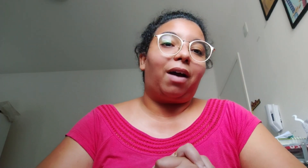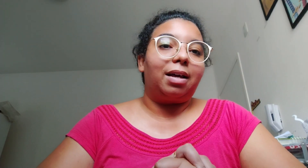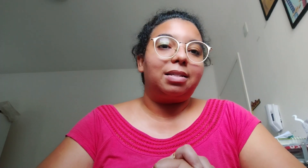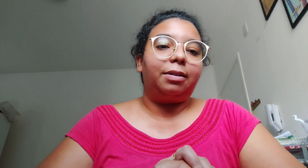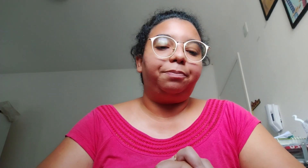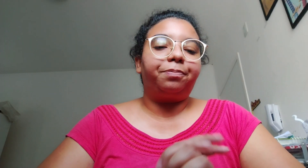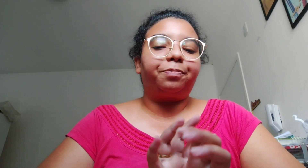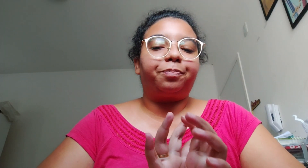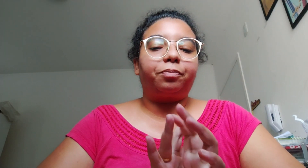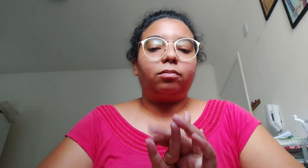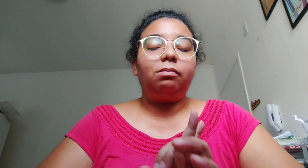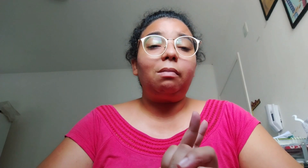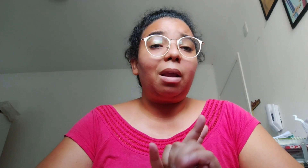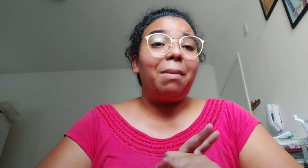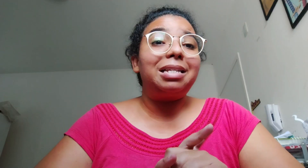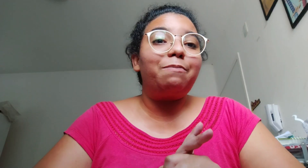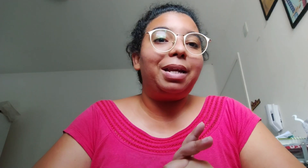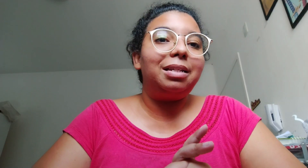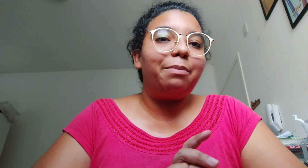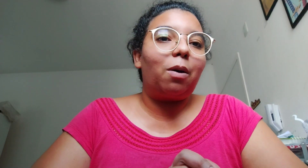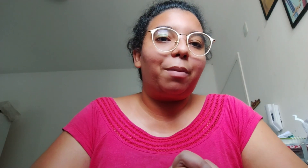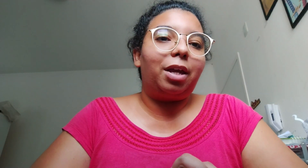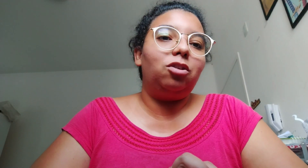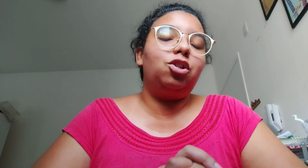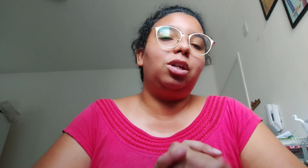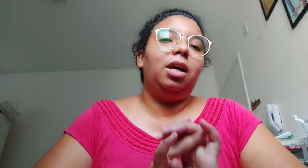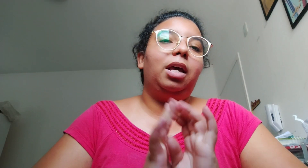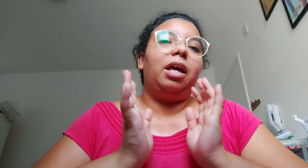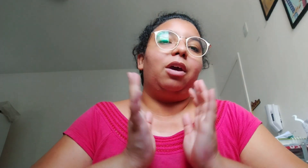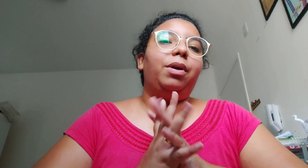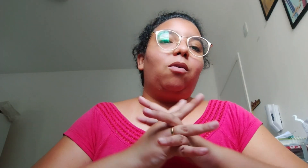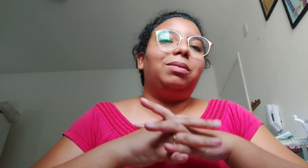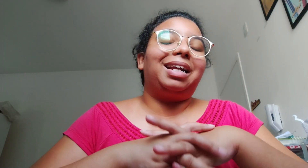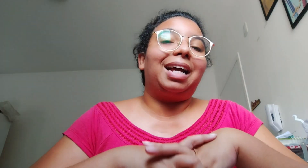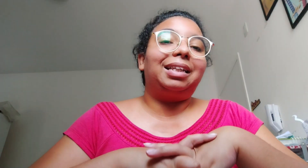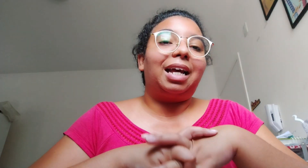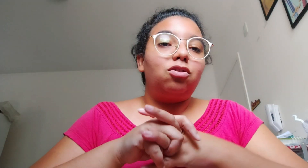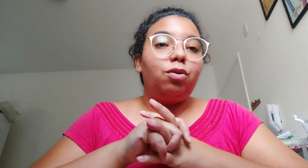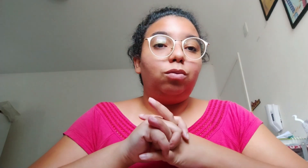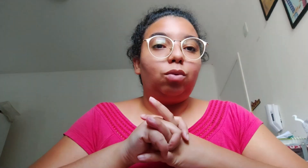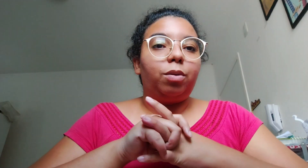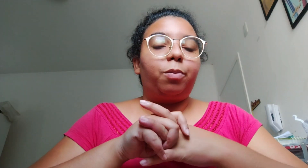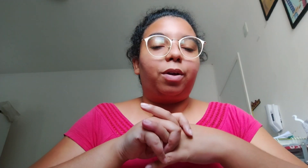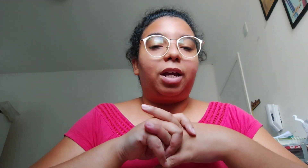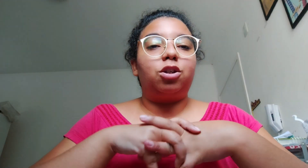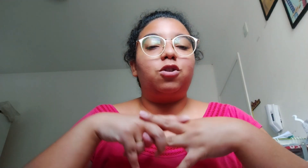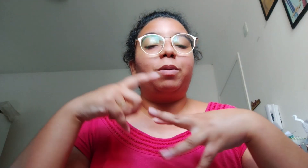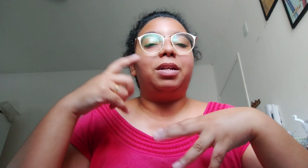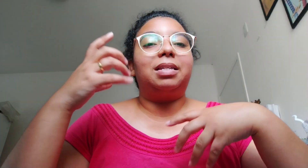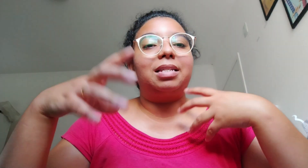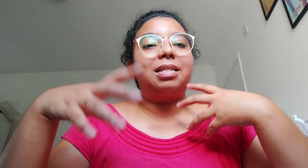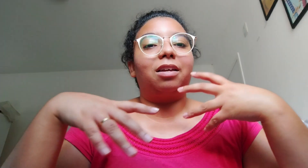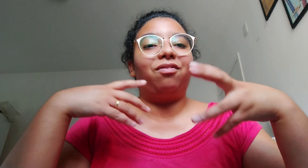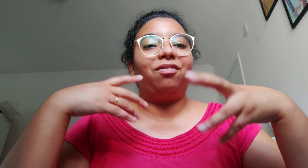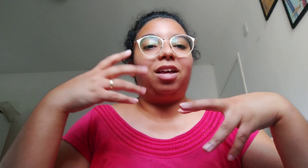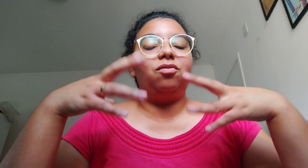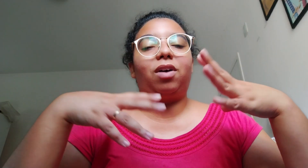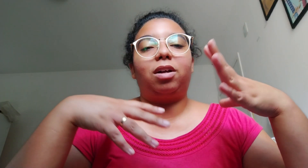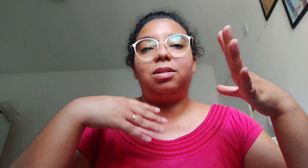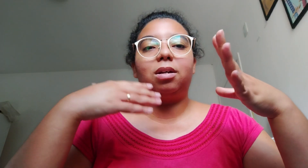fazem, mas principalmente eu encontrei canais no YouTube, porque a gente precisa ver de vários ângulos,